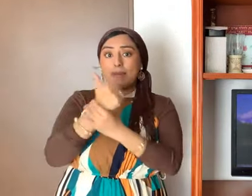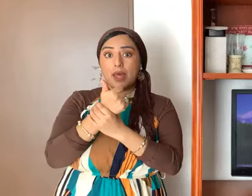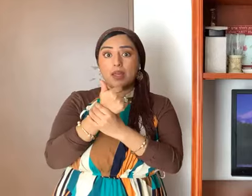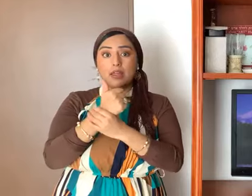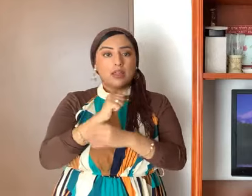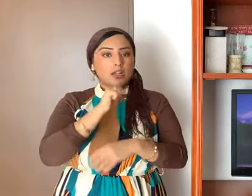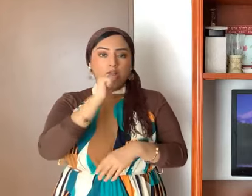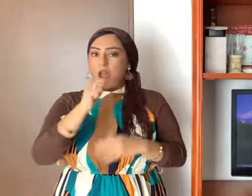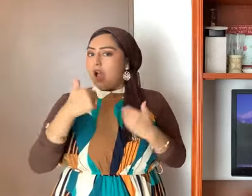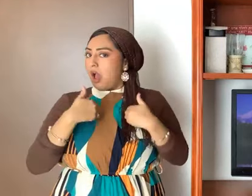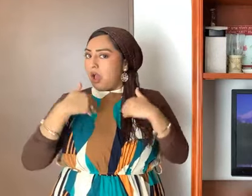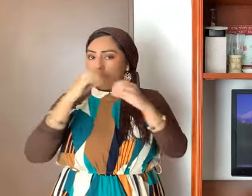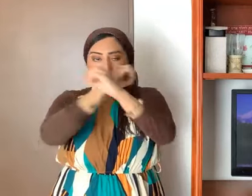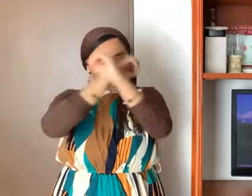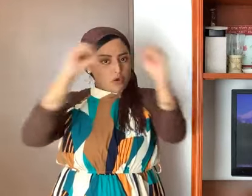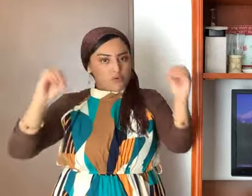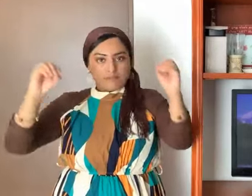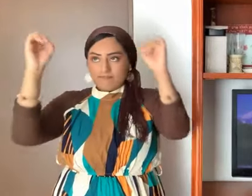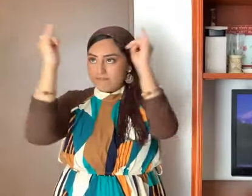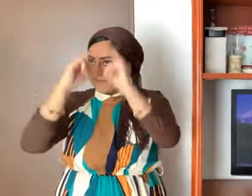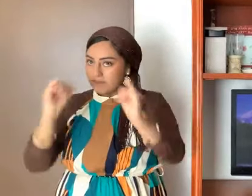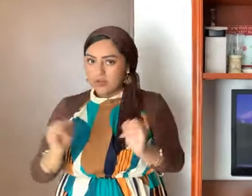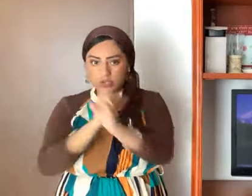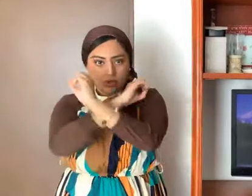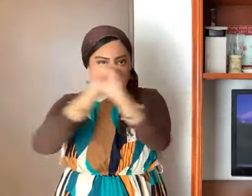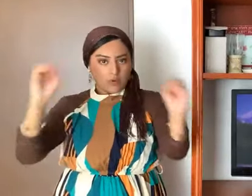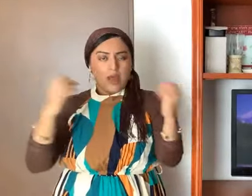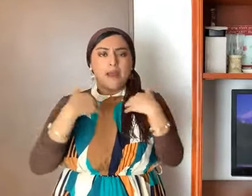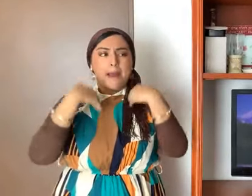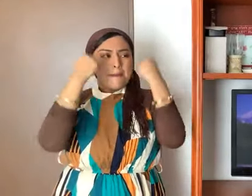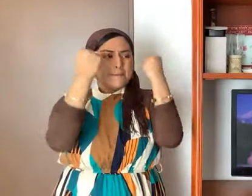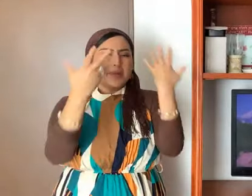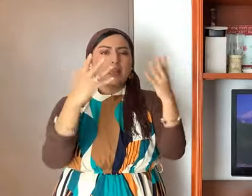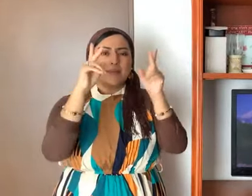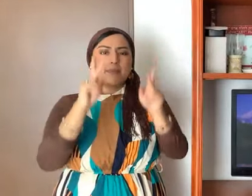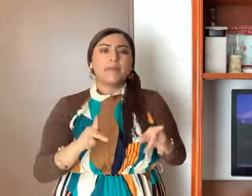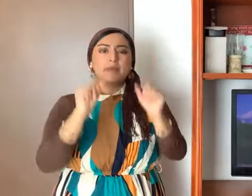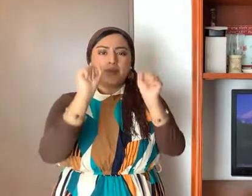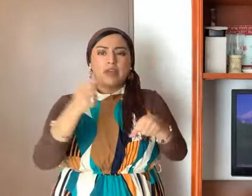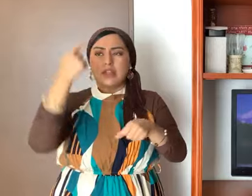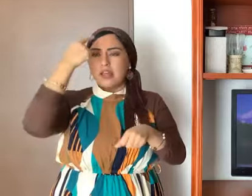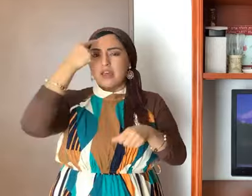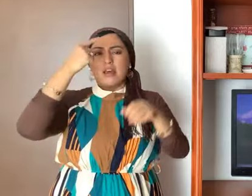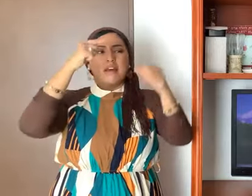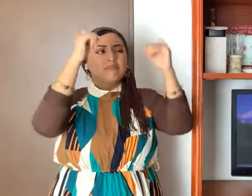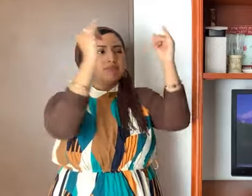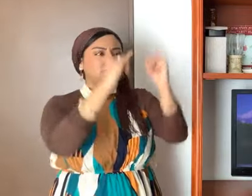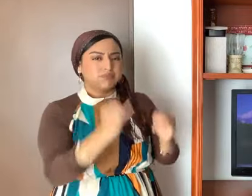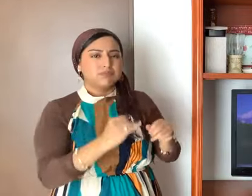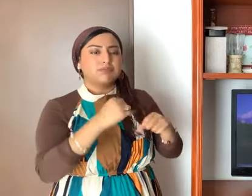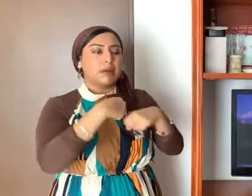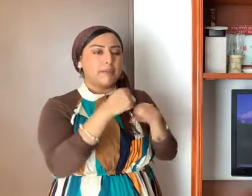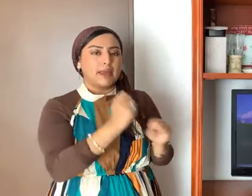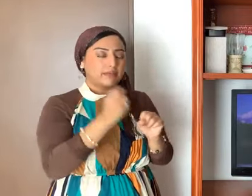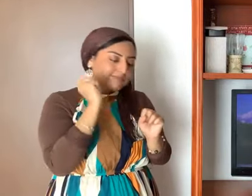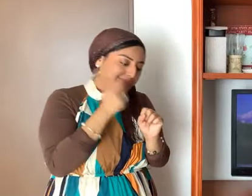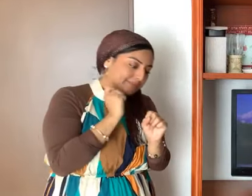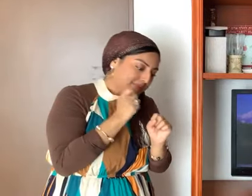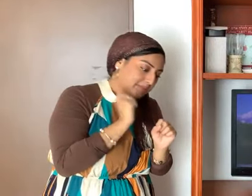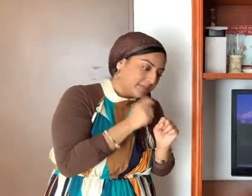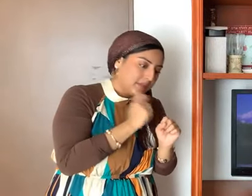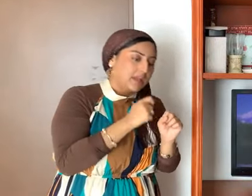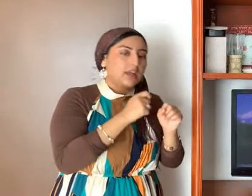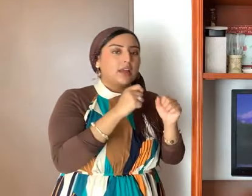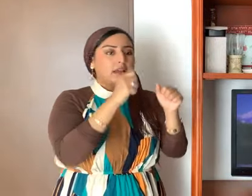haya idolatría. Hay muchas personas que podrían pensar que la idolatría, eso de hacer monigotes de